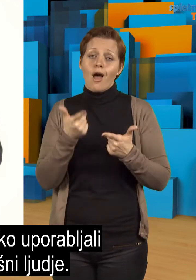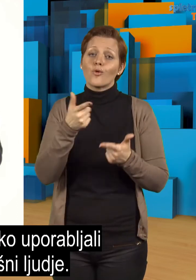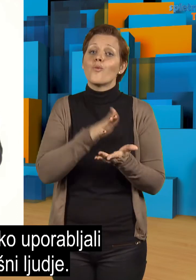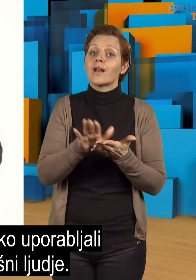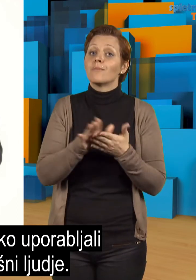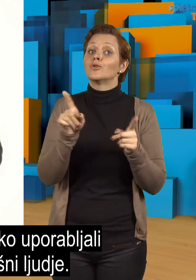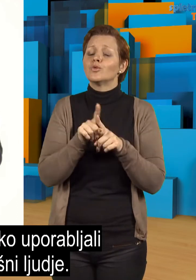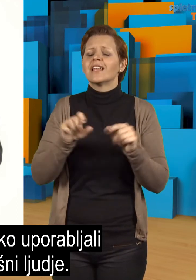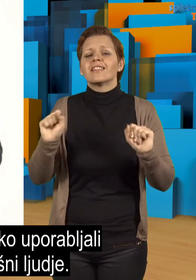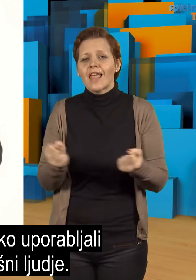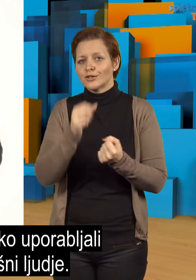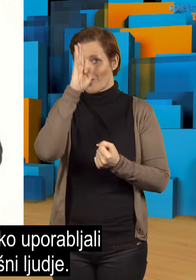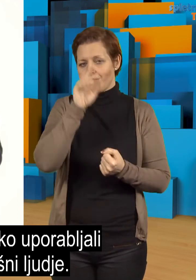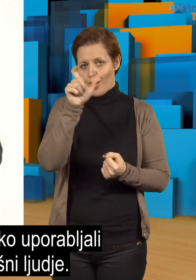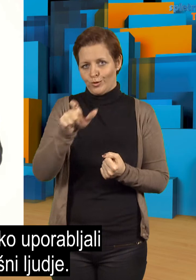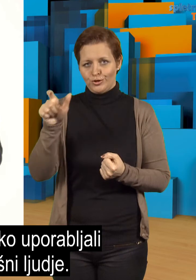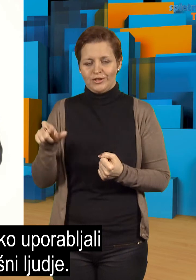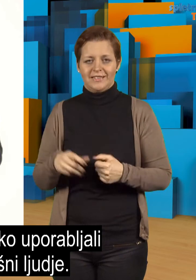lahko uporabljali tudi težko naglušni ljudje.